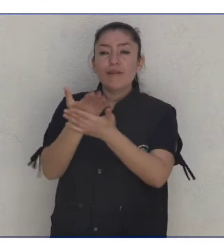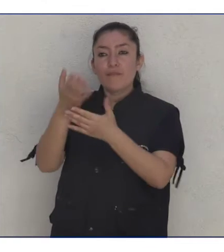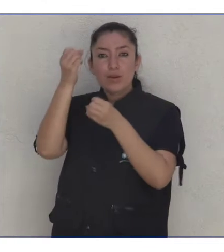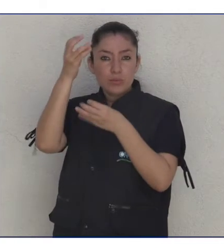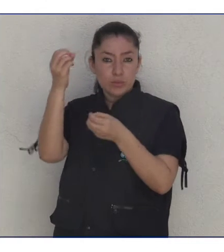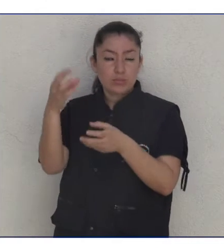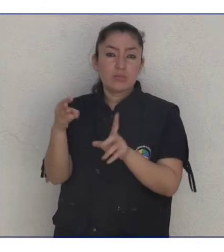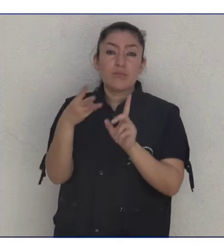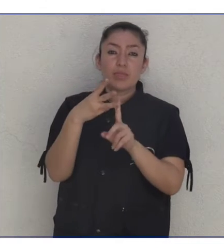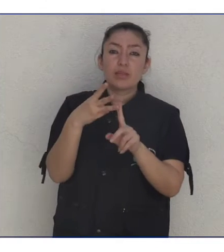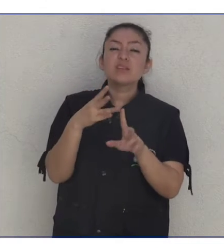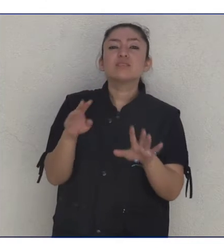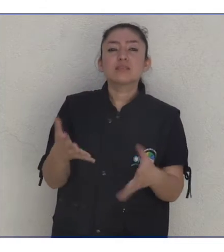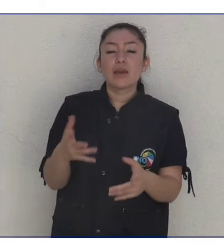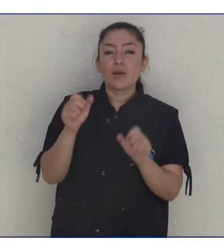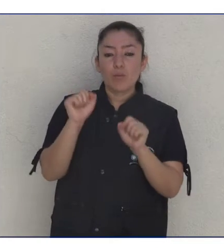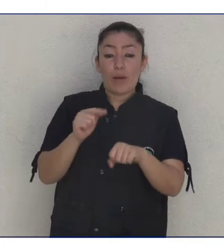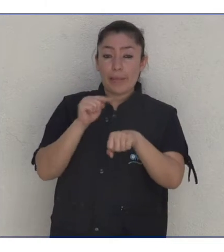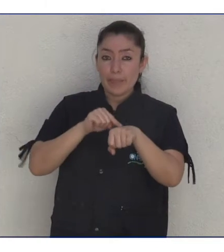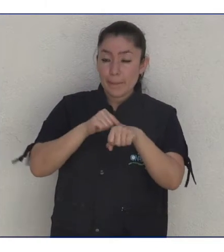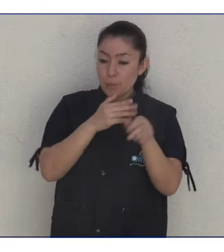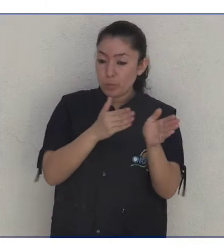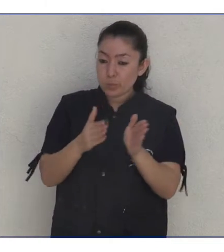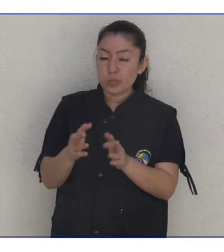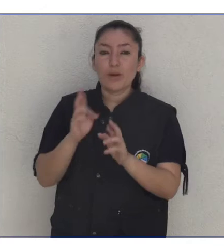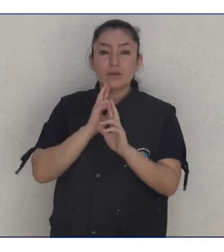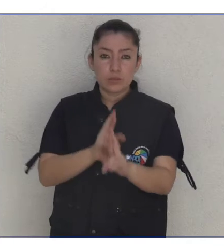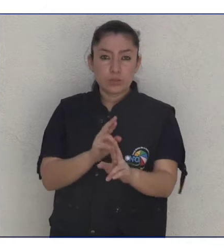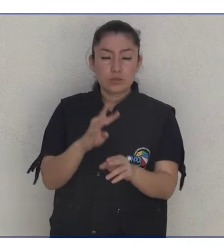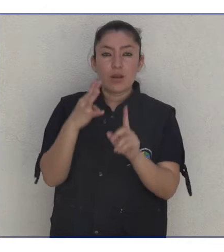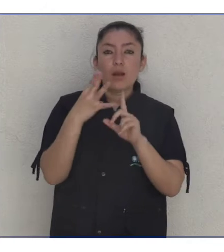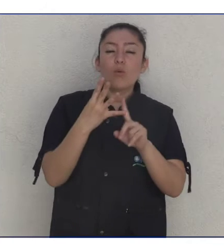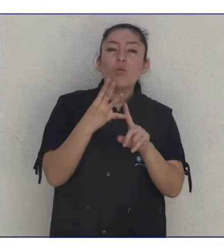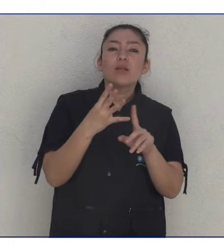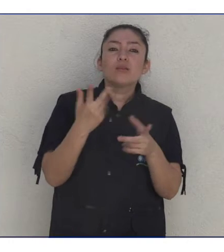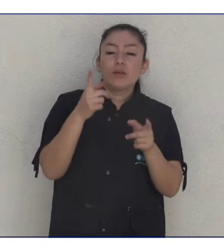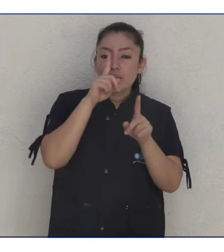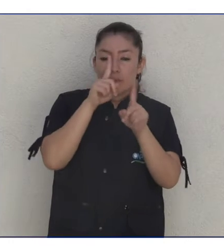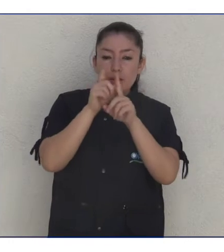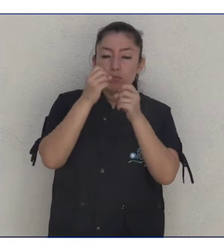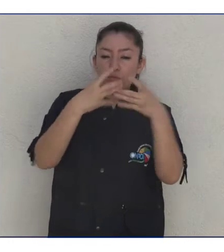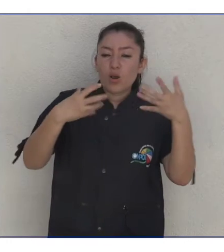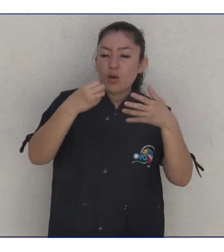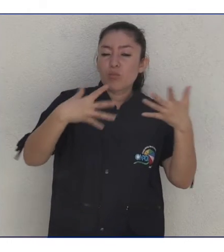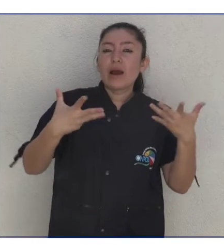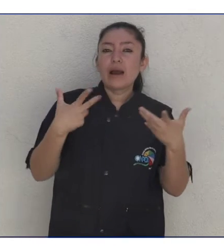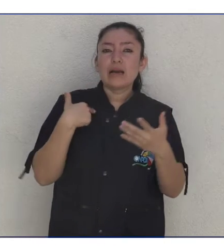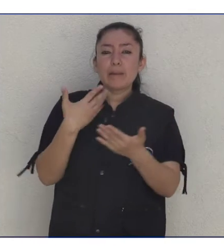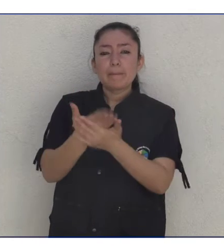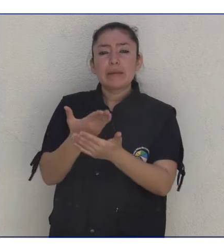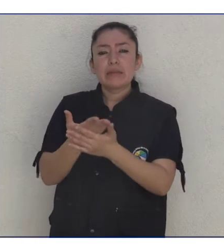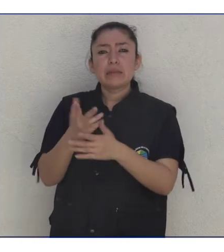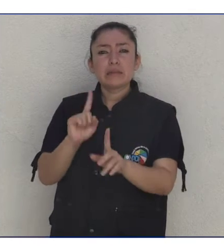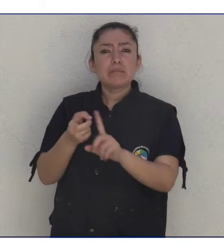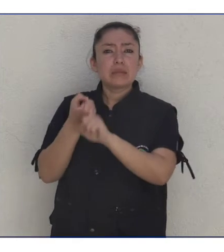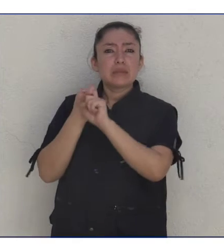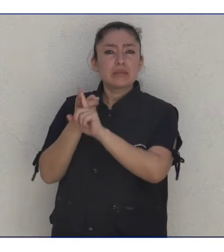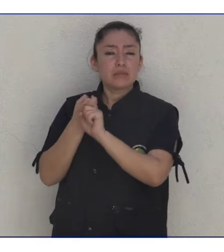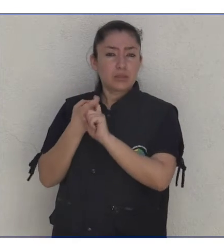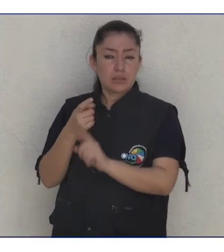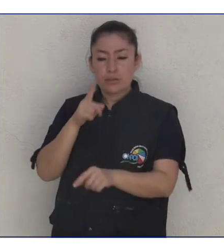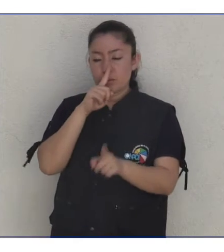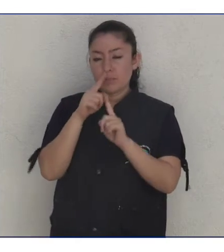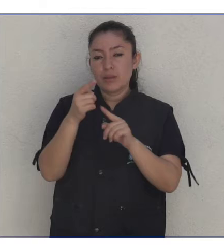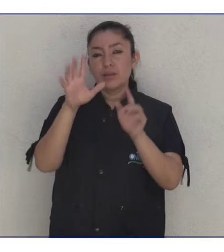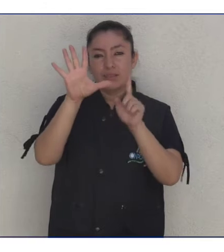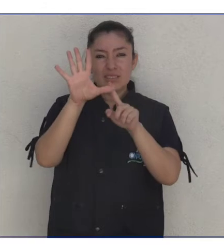información. 3. Sus tiempos de respuesta. 4. La cantidad de solicitudes pendientes. 5. La